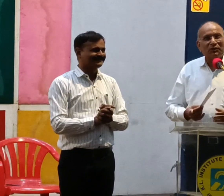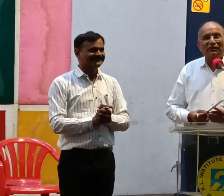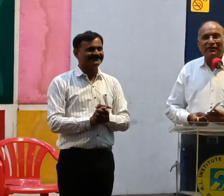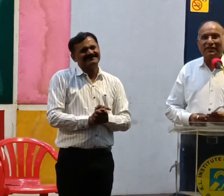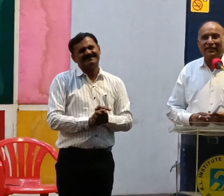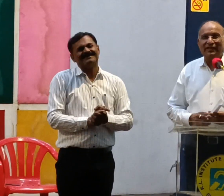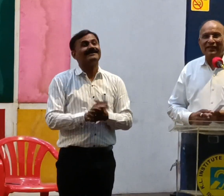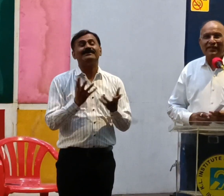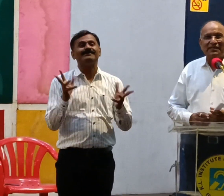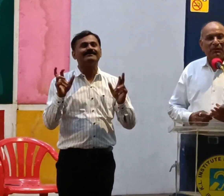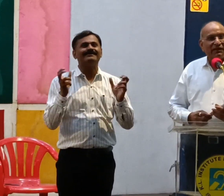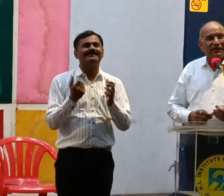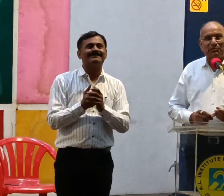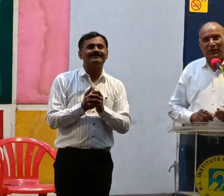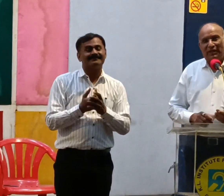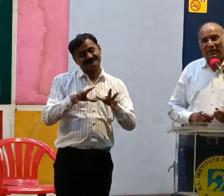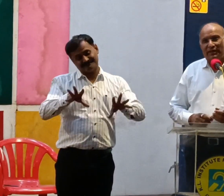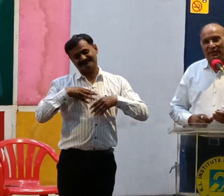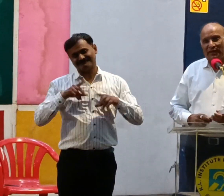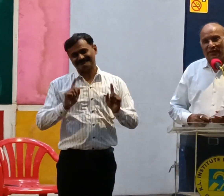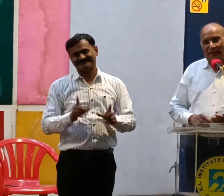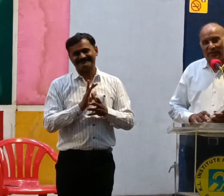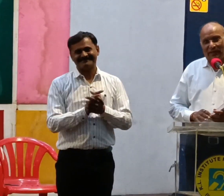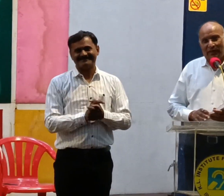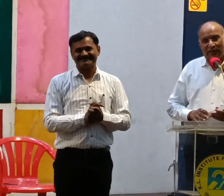જીત વસ્તુ જ એવી છે કે જે માનવી જ પડે,